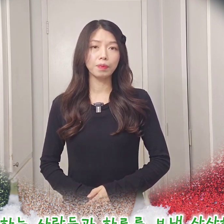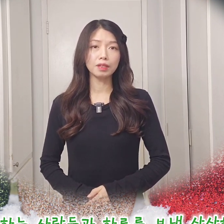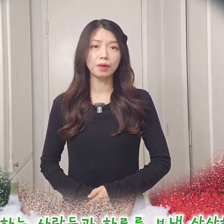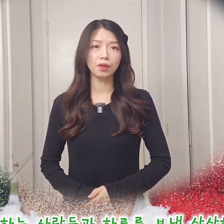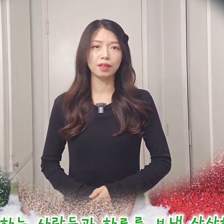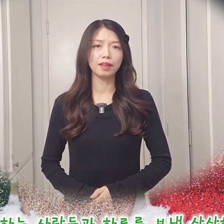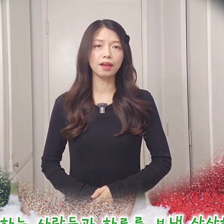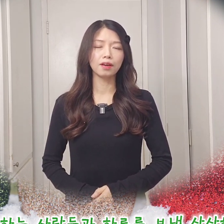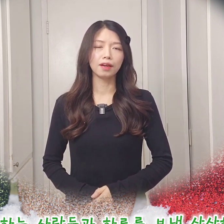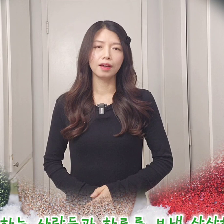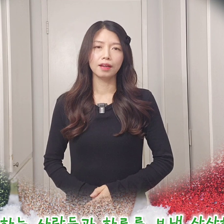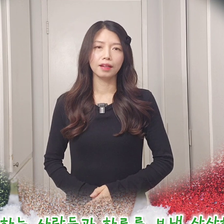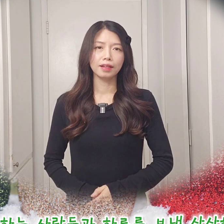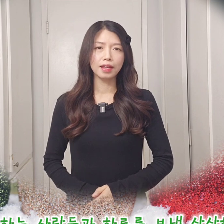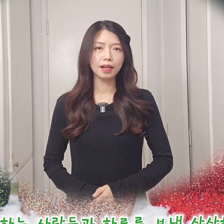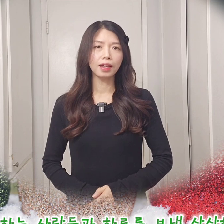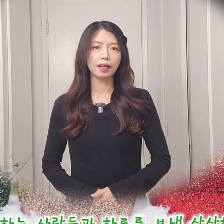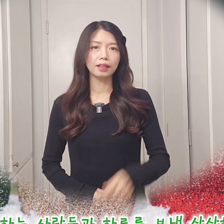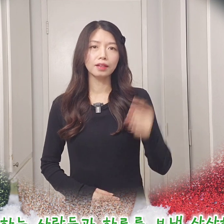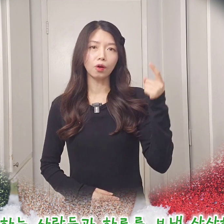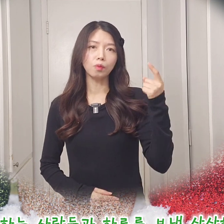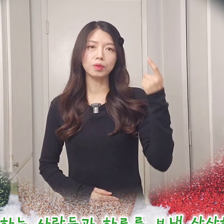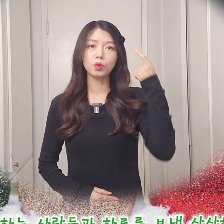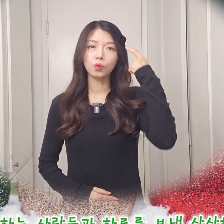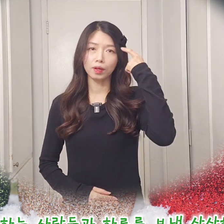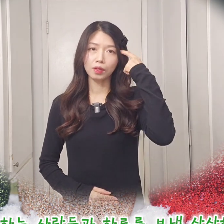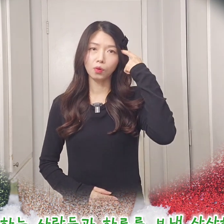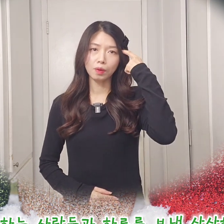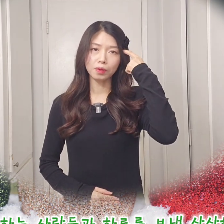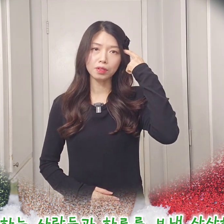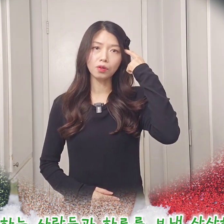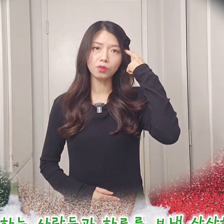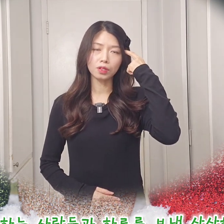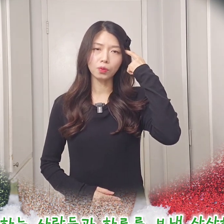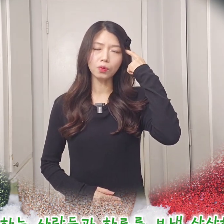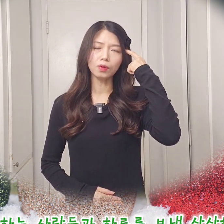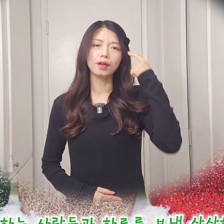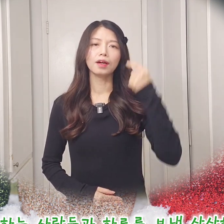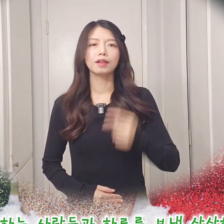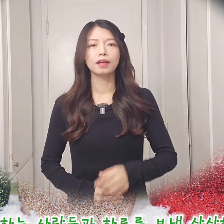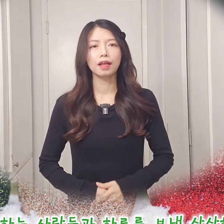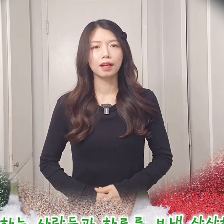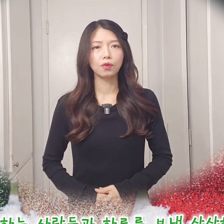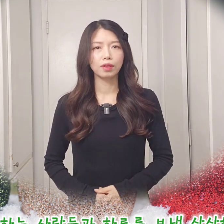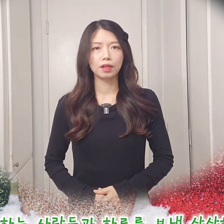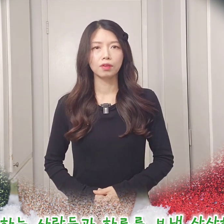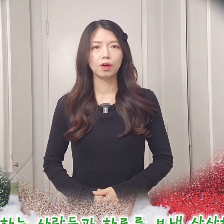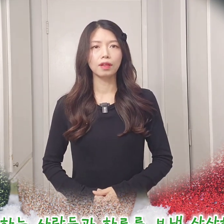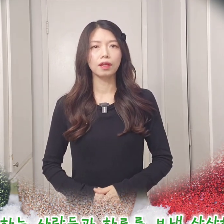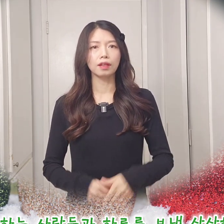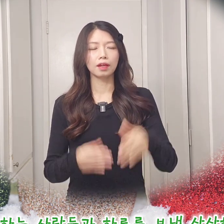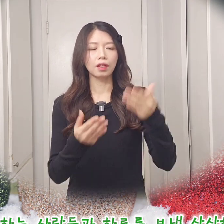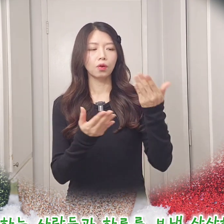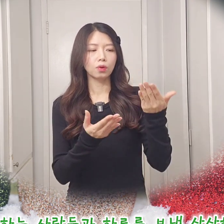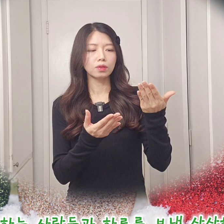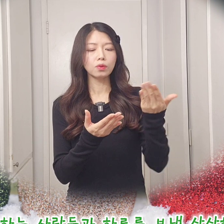합하시면 되는데요. 일단 생각하다는 검지로 관자돌이 한번 찍어주시고, 그리다라고 한 뜻의 수어는 오른